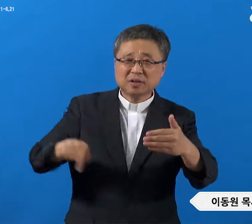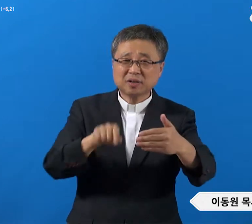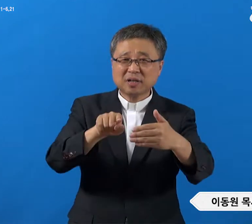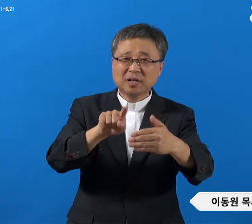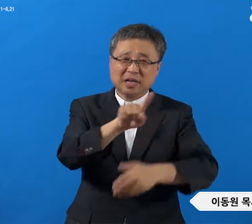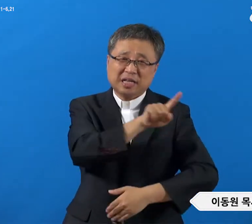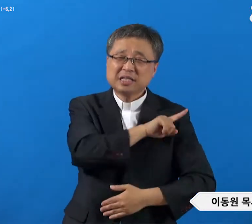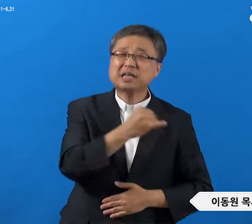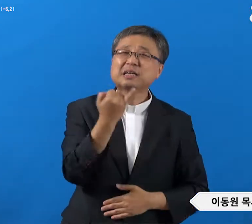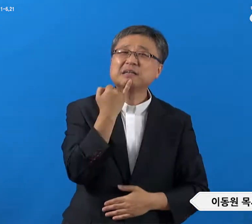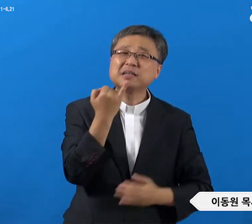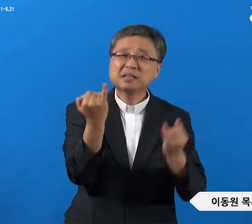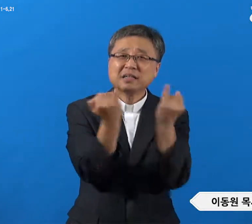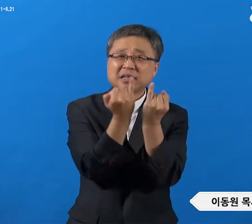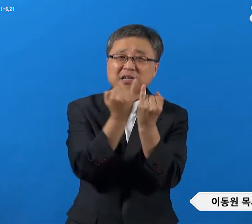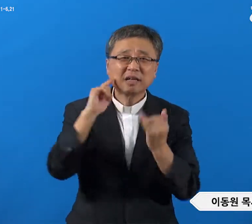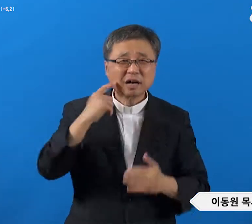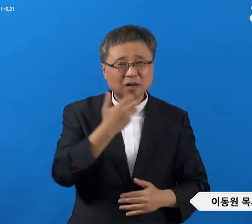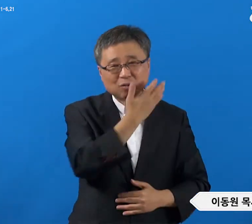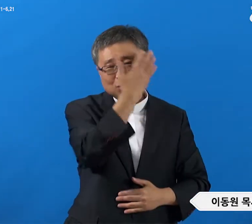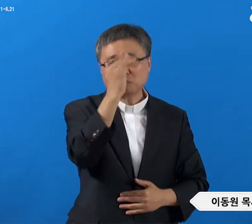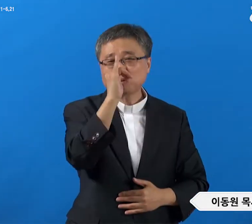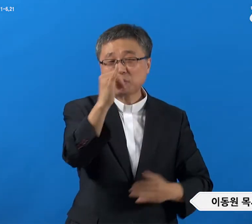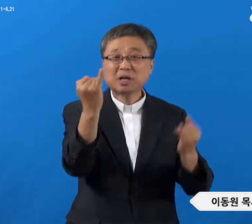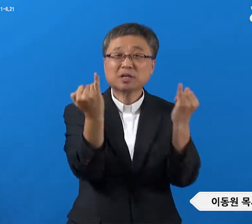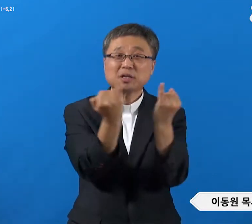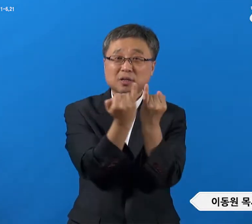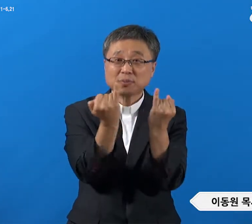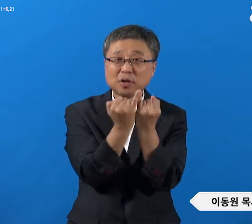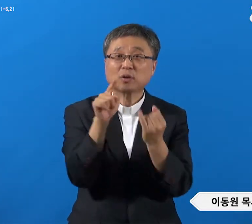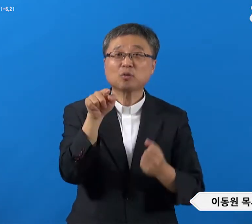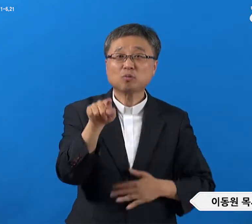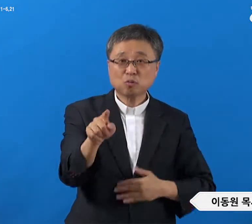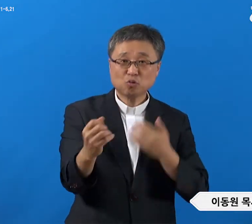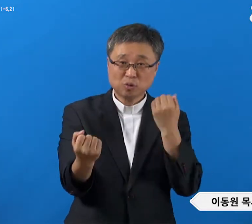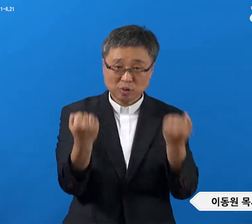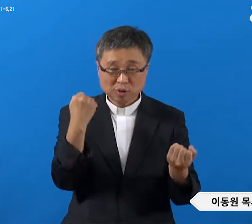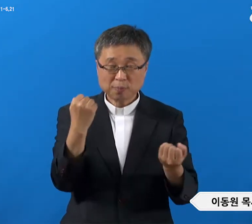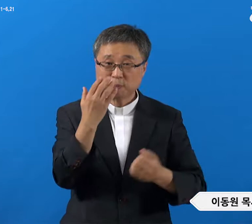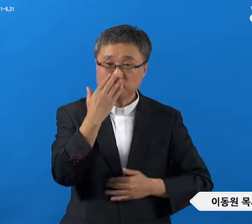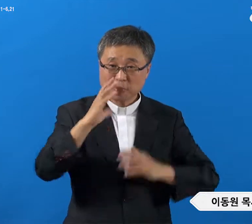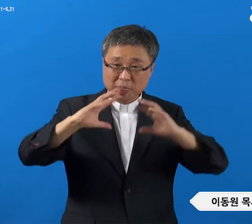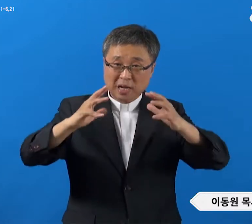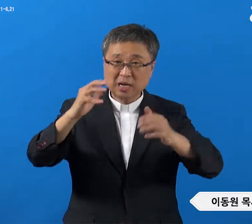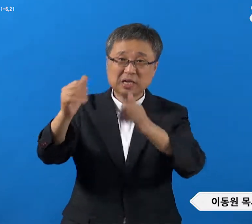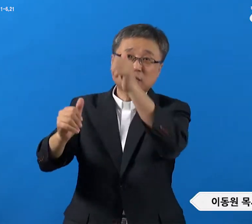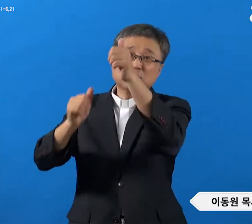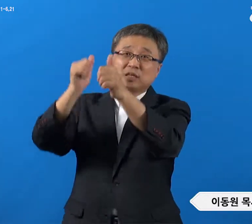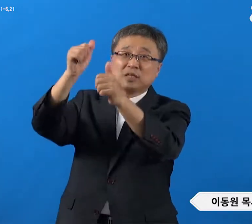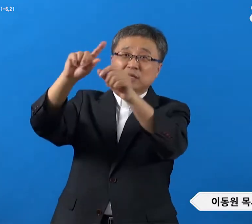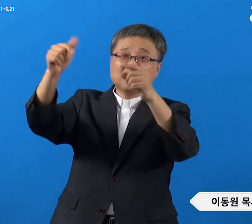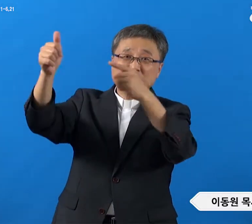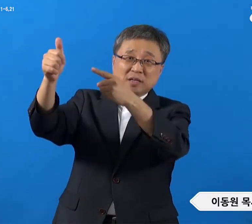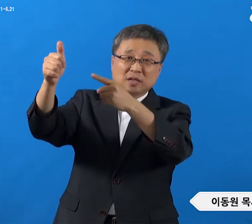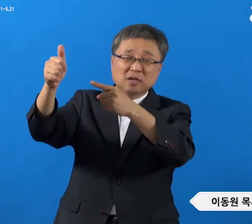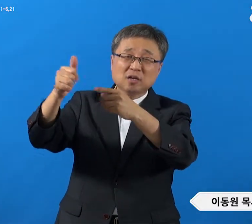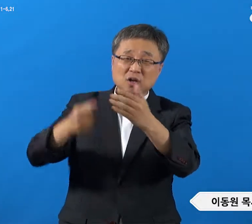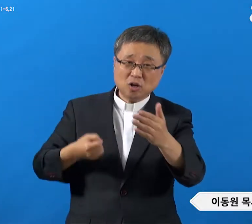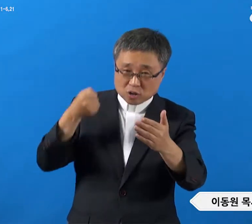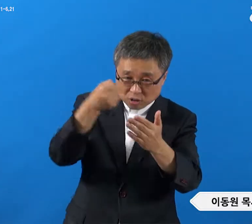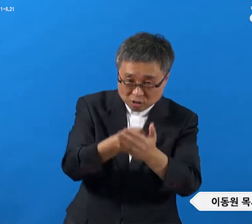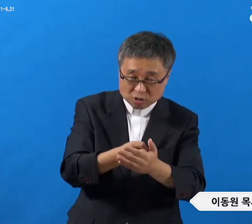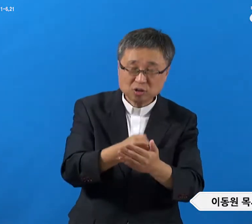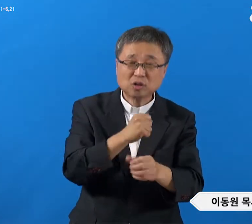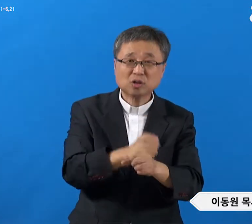괜찮은 여자예요. 아름답고 훌륭한 여인입니다. 그럼에도 불구하고 이스라엘의 조상들에게는 결정적인 불가 요소가 있었어요.